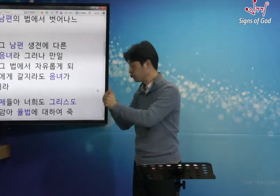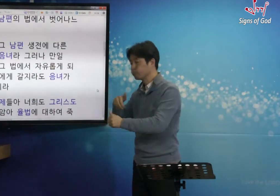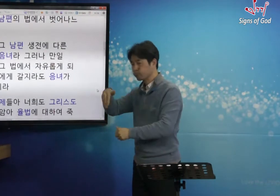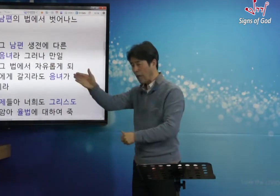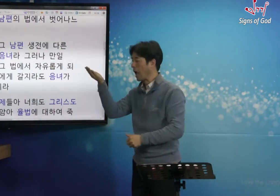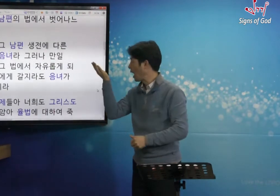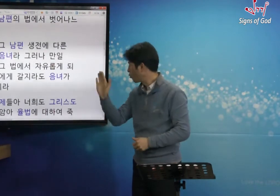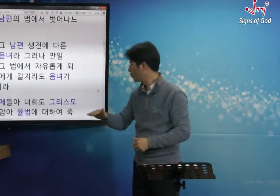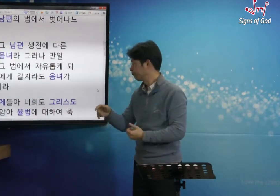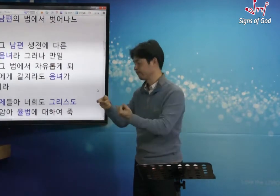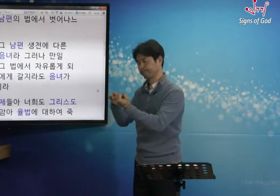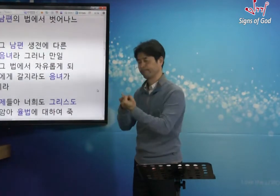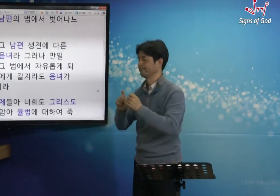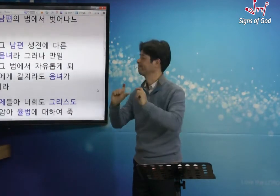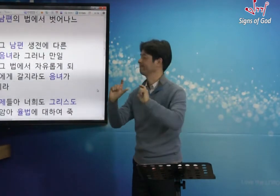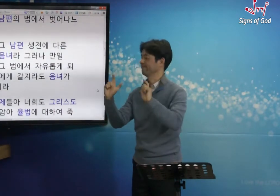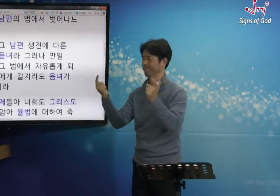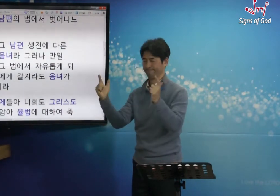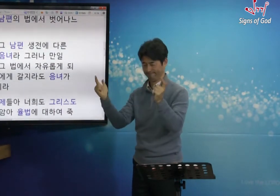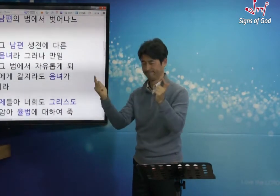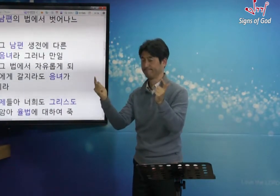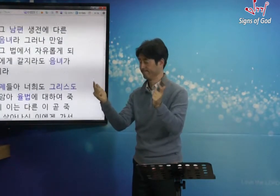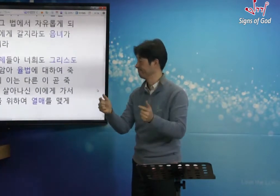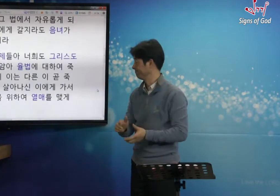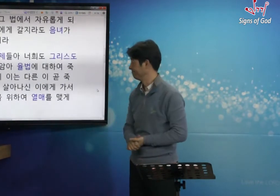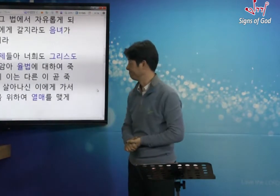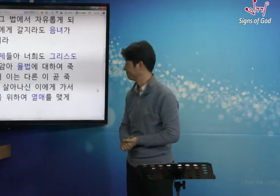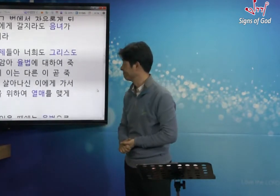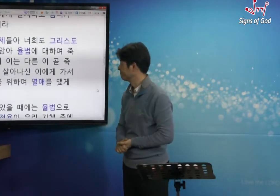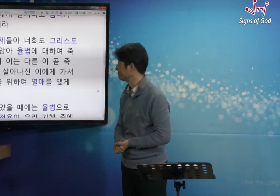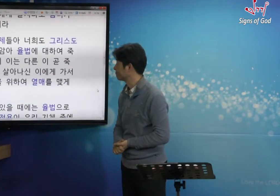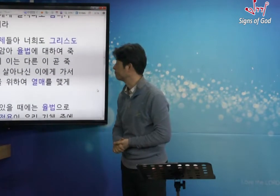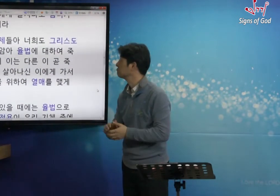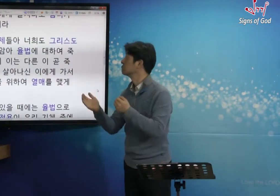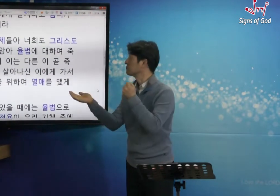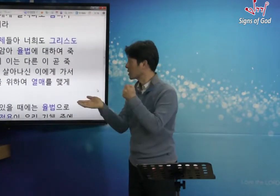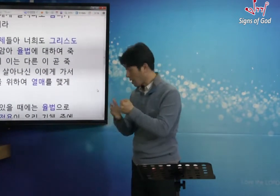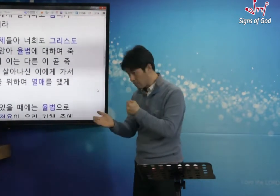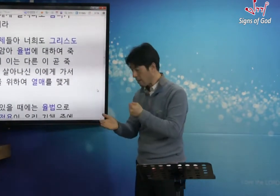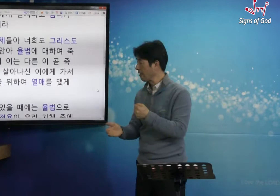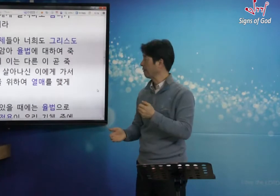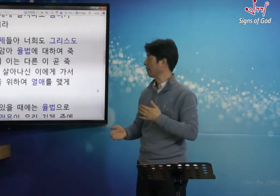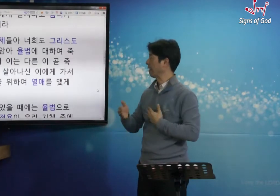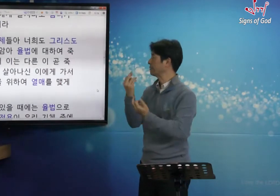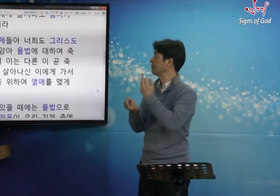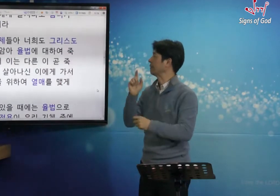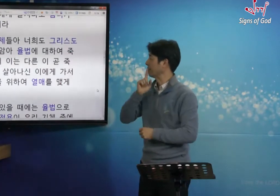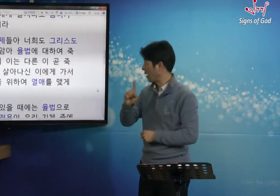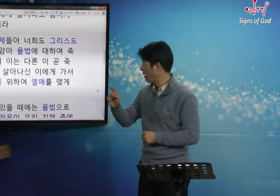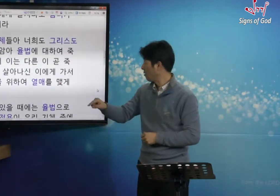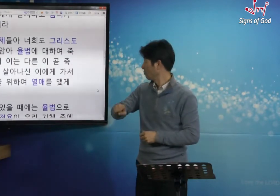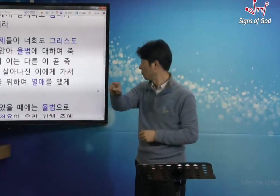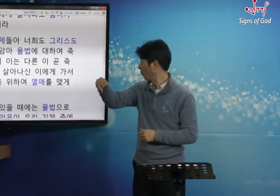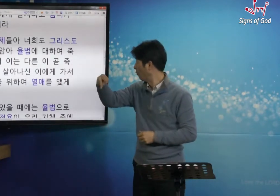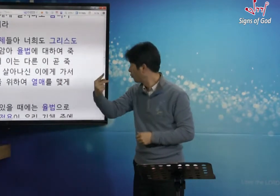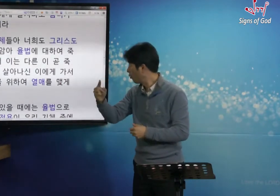남자에게 갈지라도 음녀가 되지 아니하느니라. 그러므로 내 형제들아,